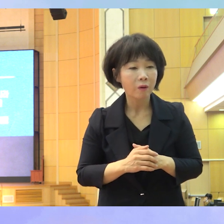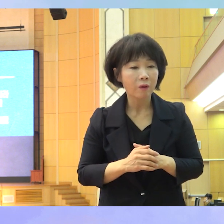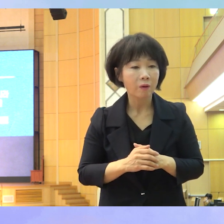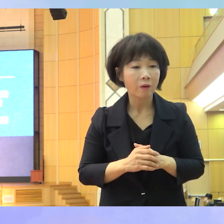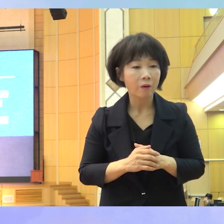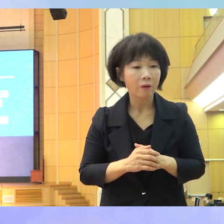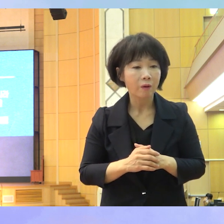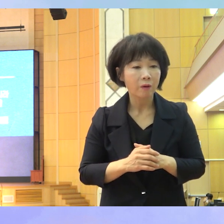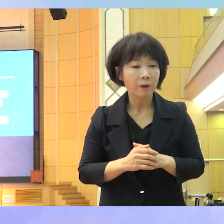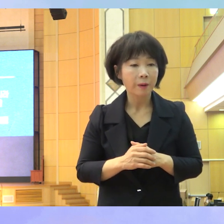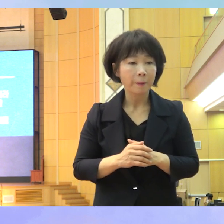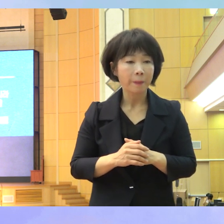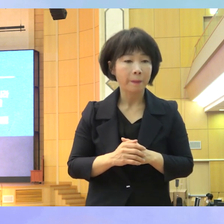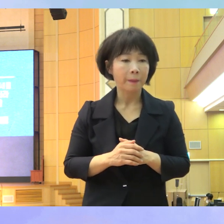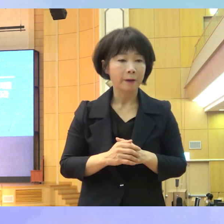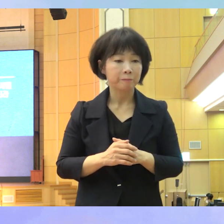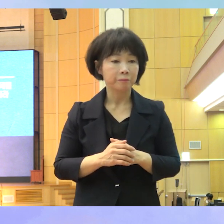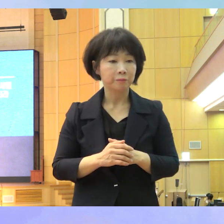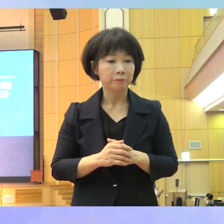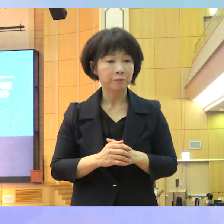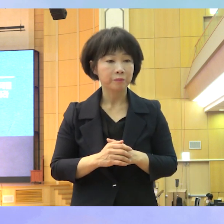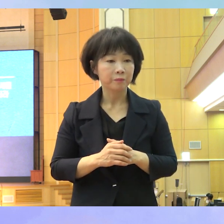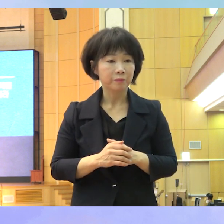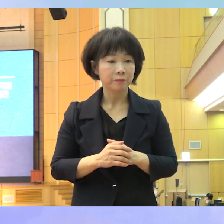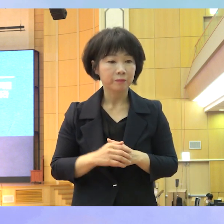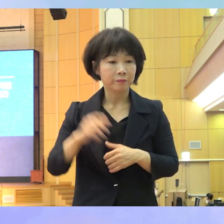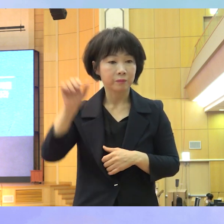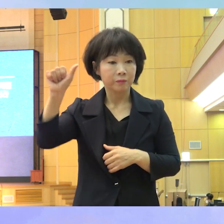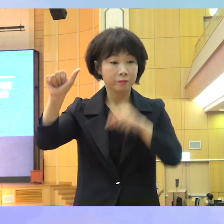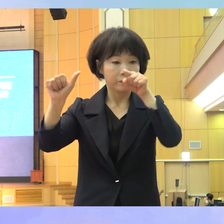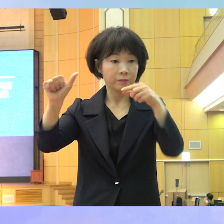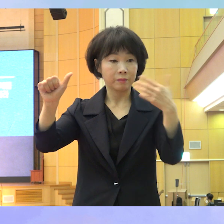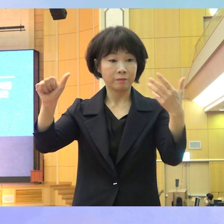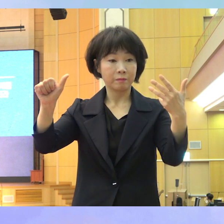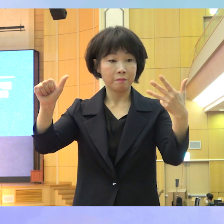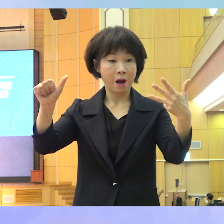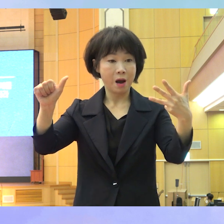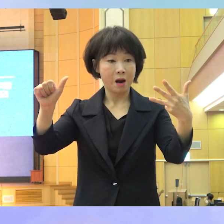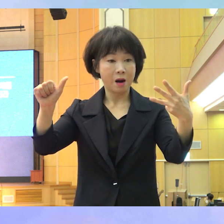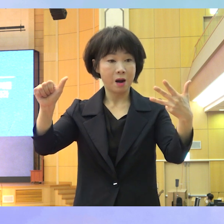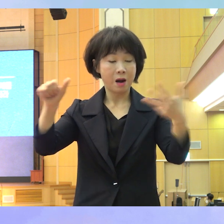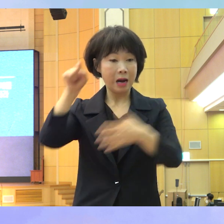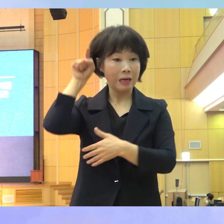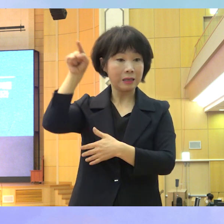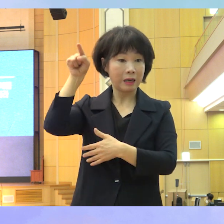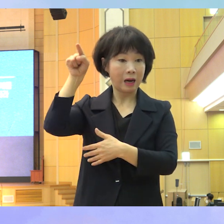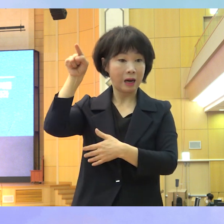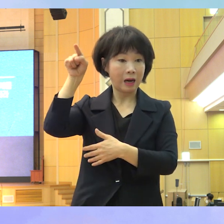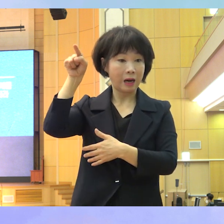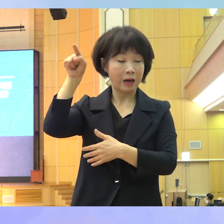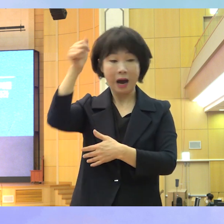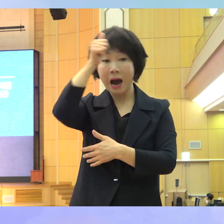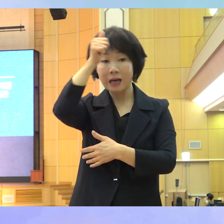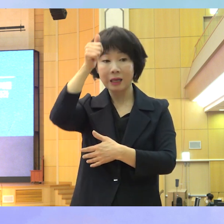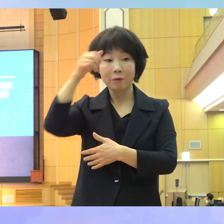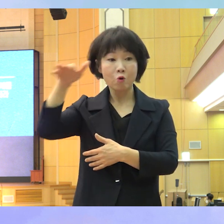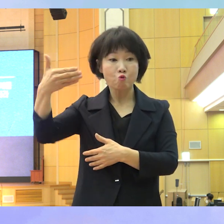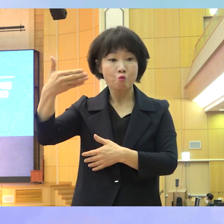보세요. 그가 930세를 향수하고 뭐 했더라? 죽었더라. 8절 말씀